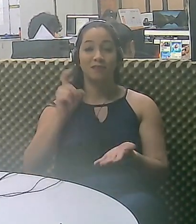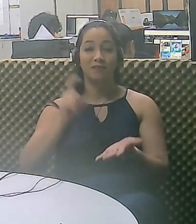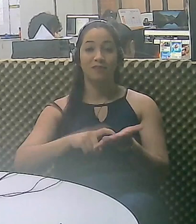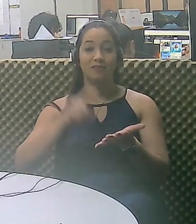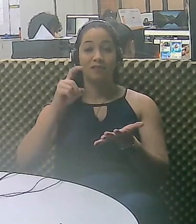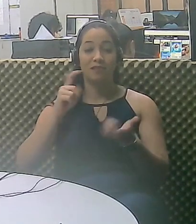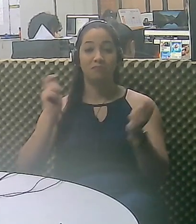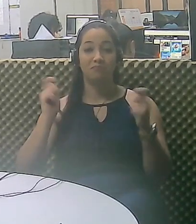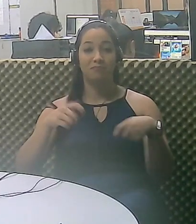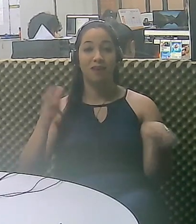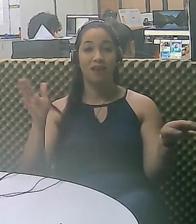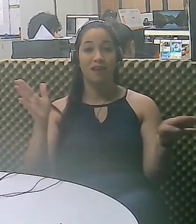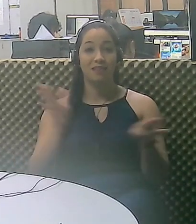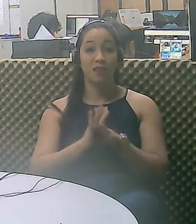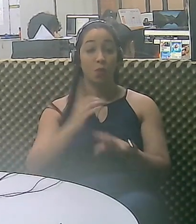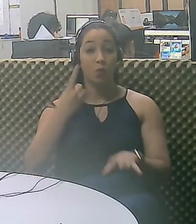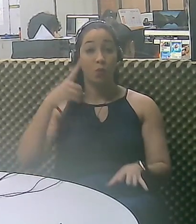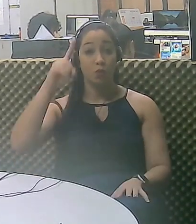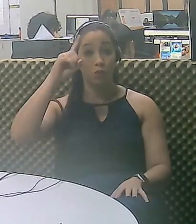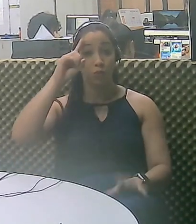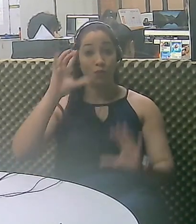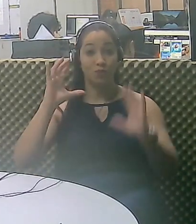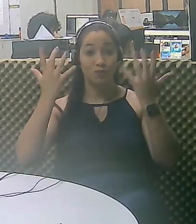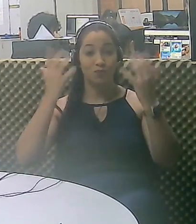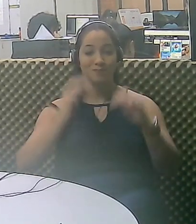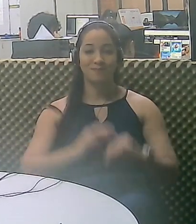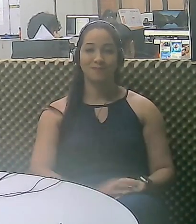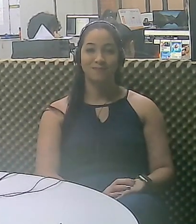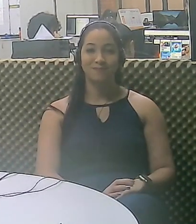ficará ativo até o último dia do evento.